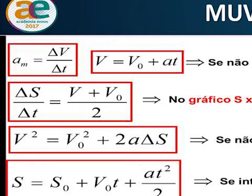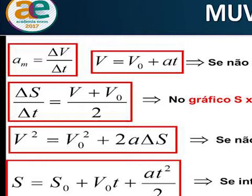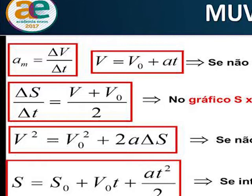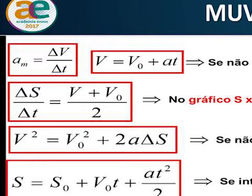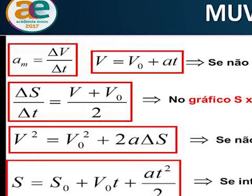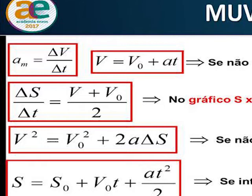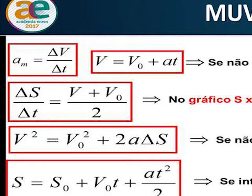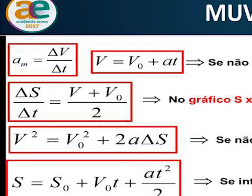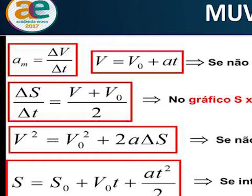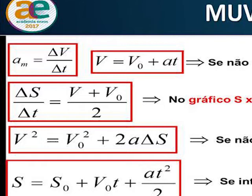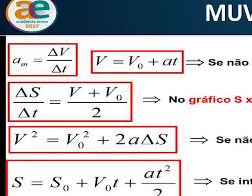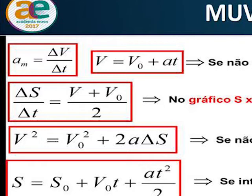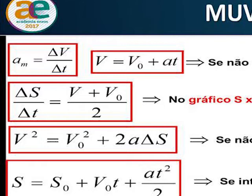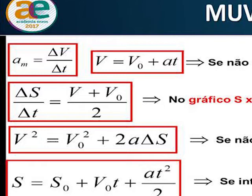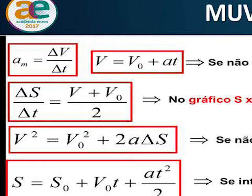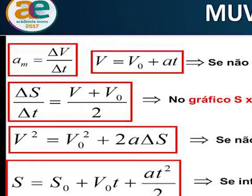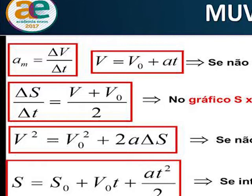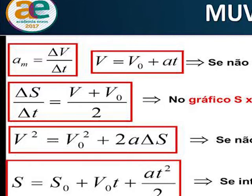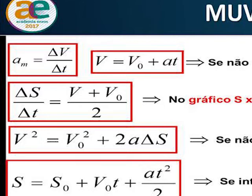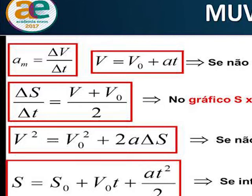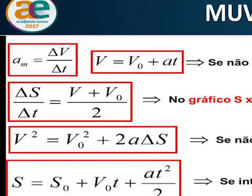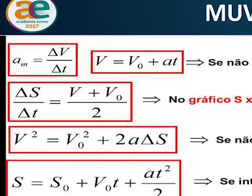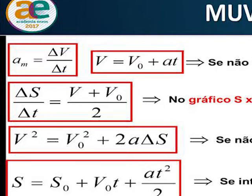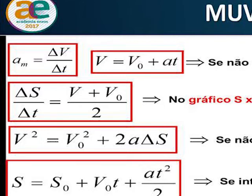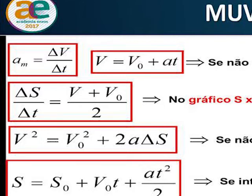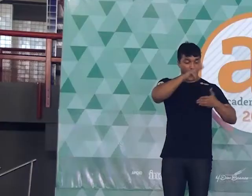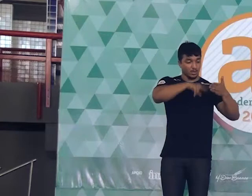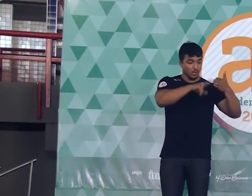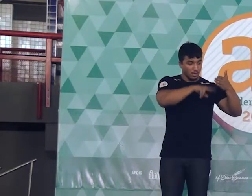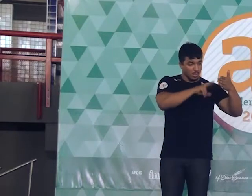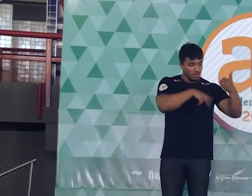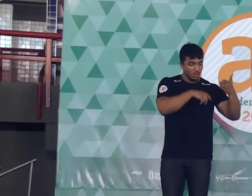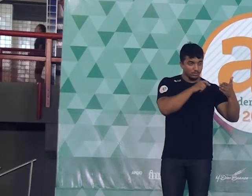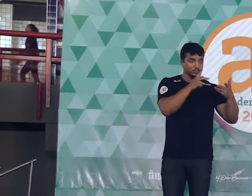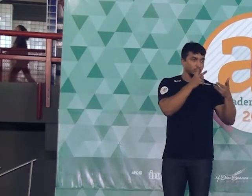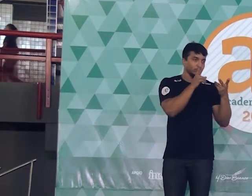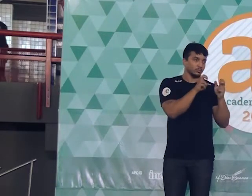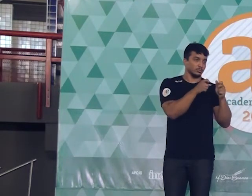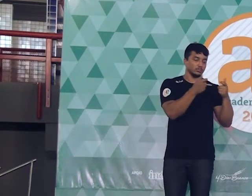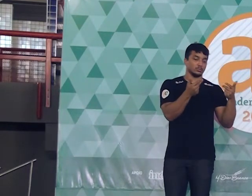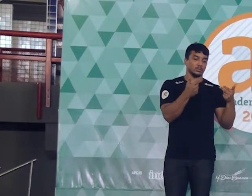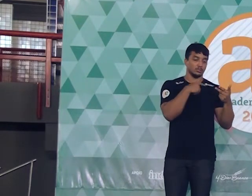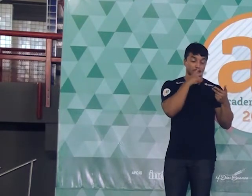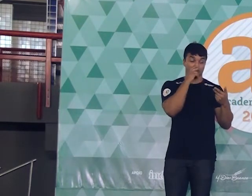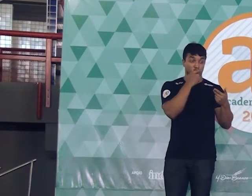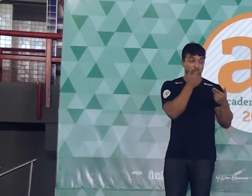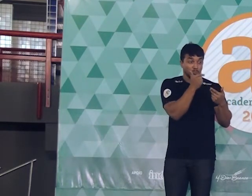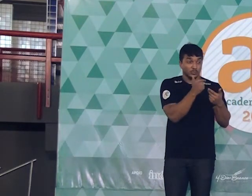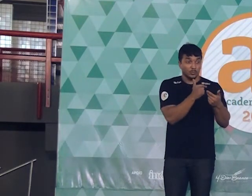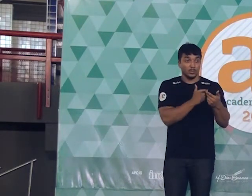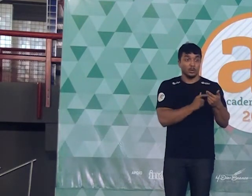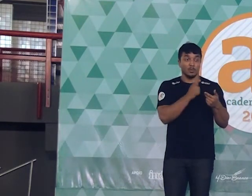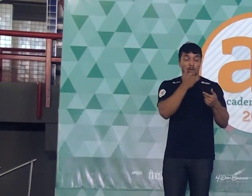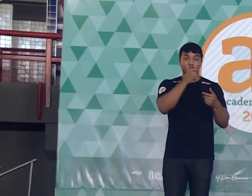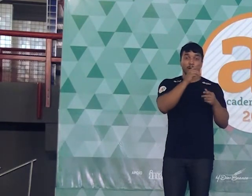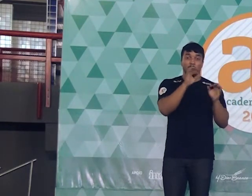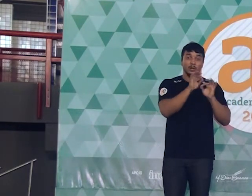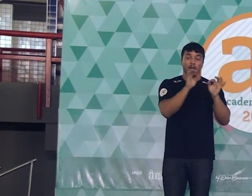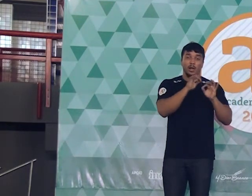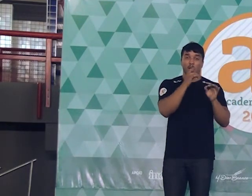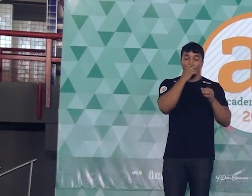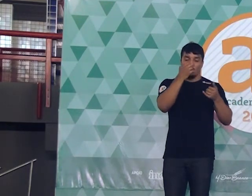negativa. Se você leu a questão de física e ele não pediu, não deu, tu não tem